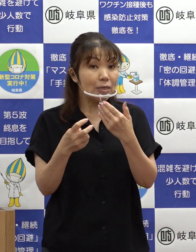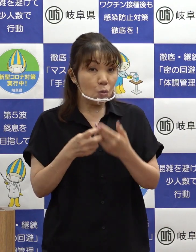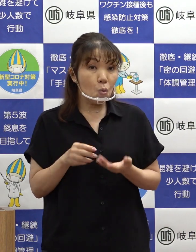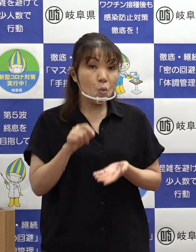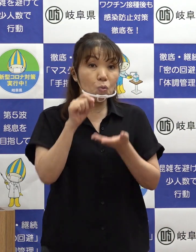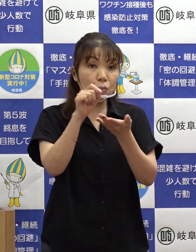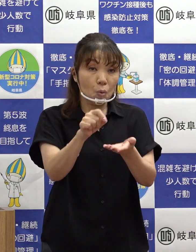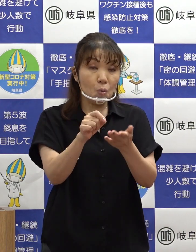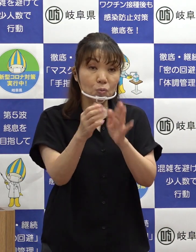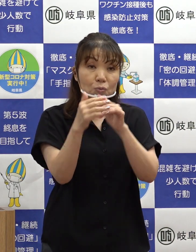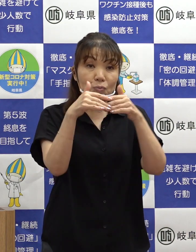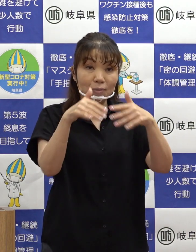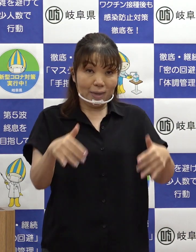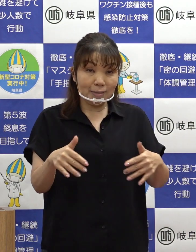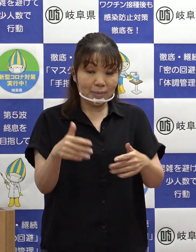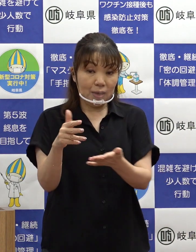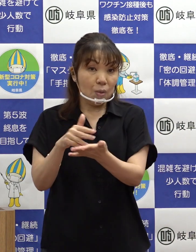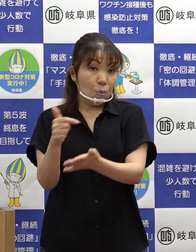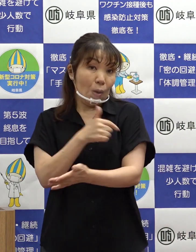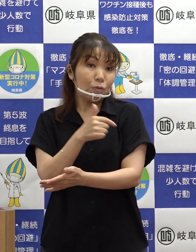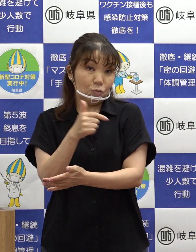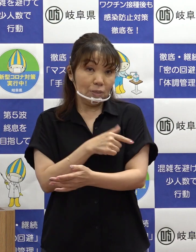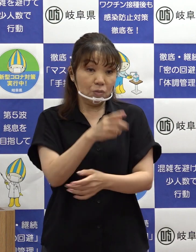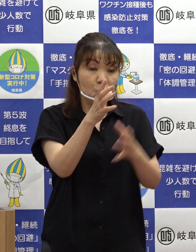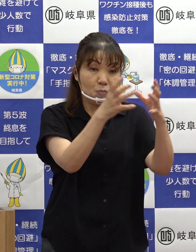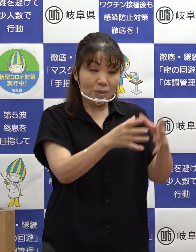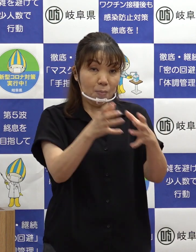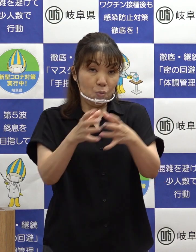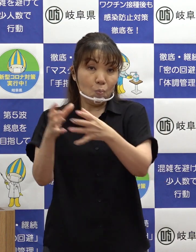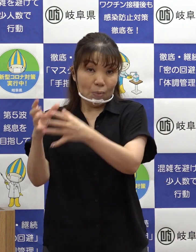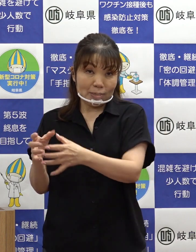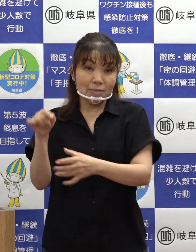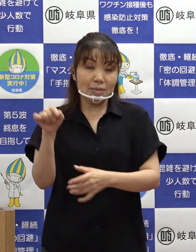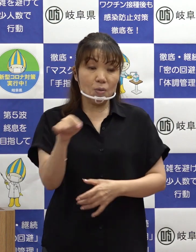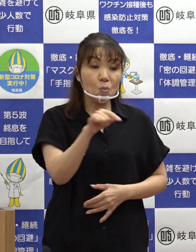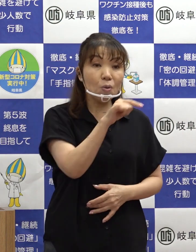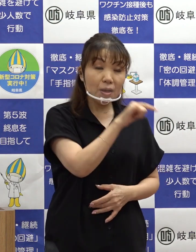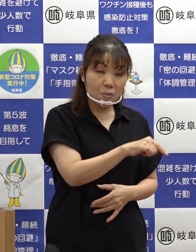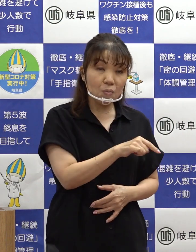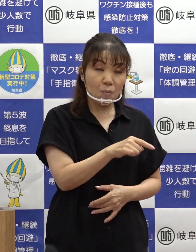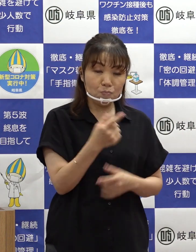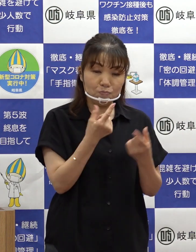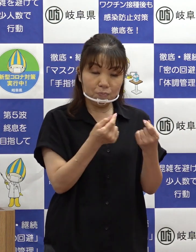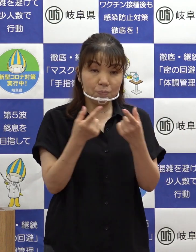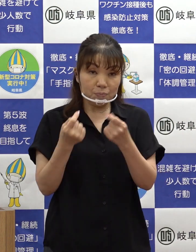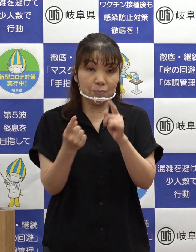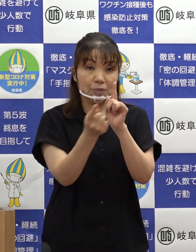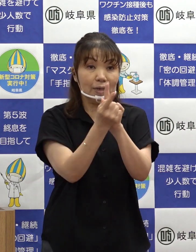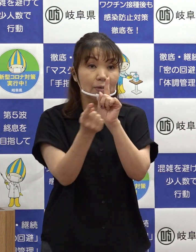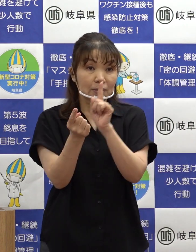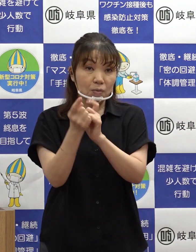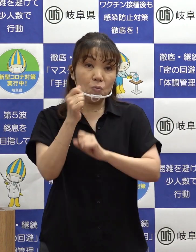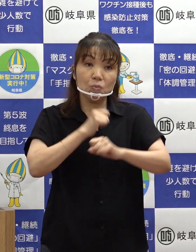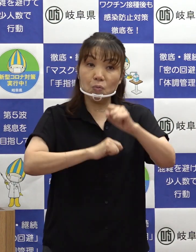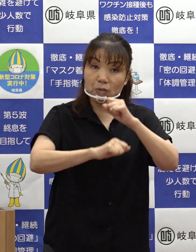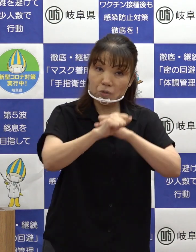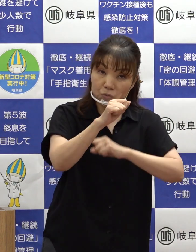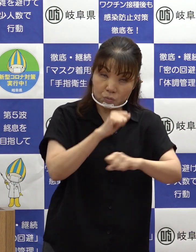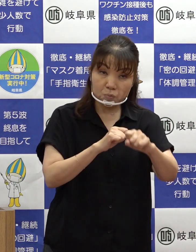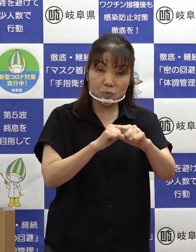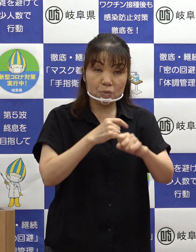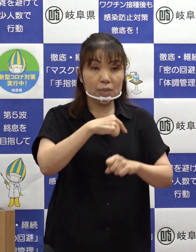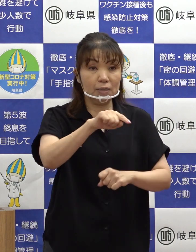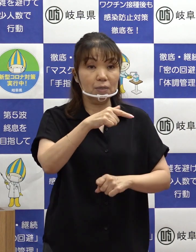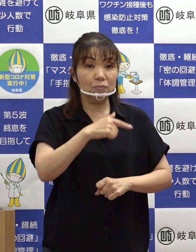制、ワクチン接種と、この3つについて、着実に、対策を取り組んでいくということでござい